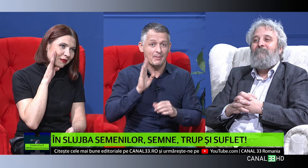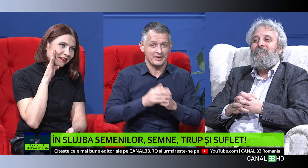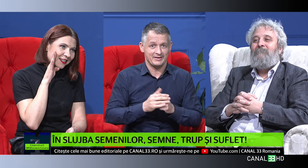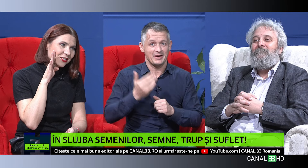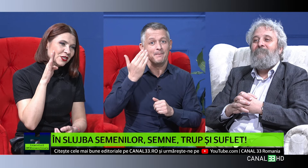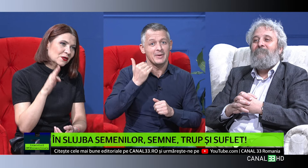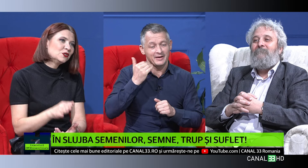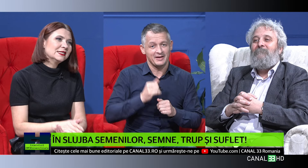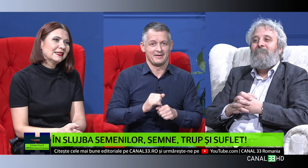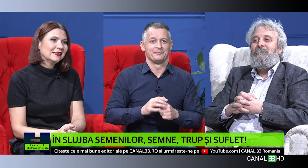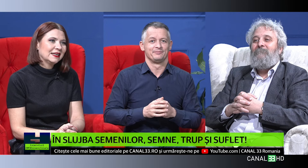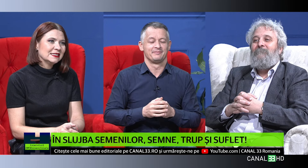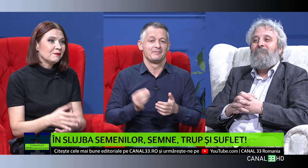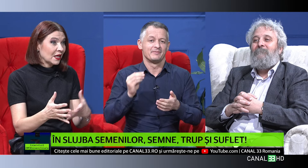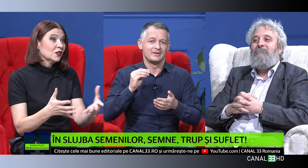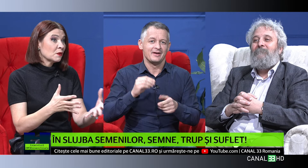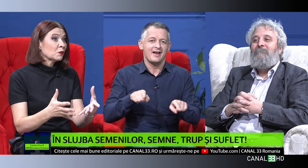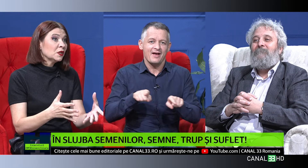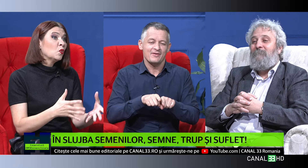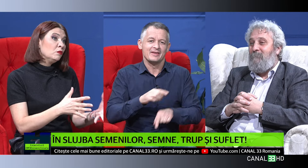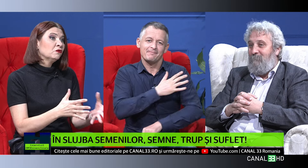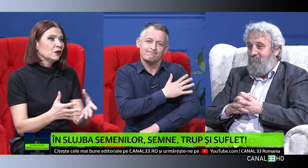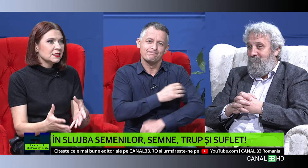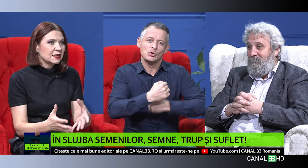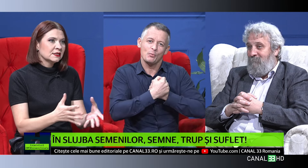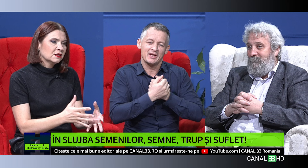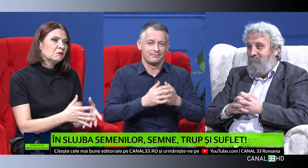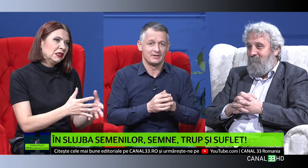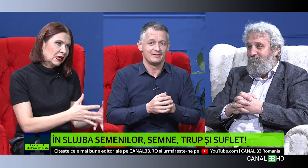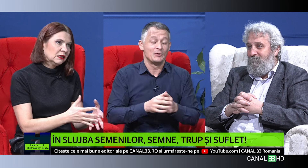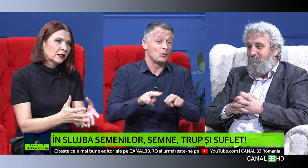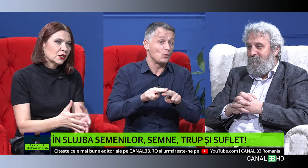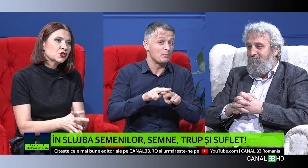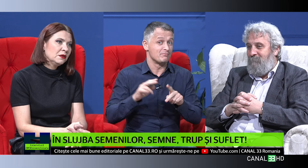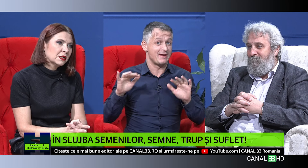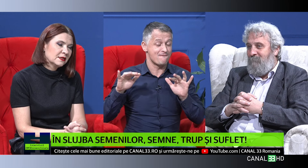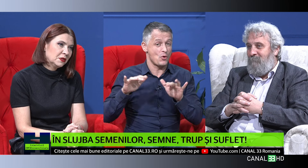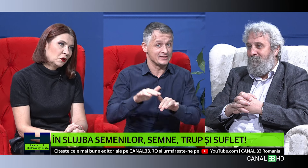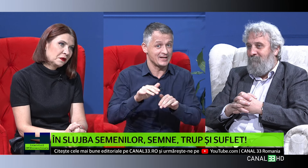pe față și este un gest de tandrețe. Deci, apropo de cum influențează mentalitatea și limba semnelor.